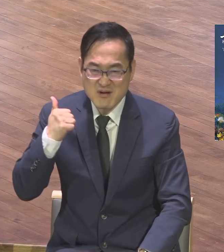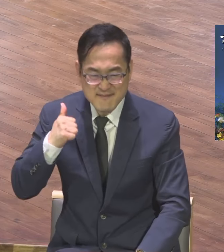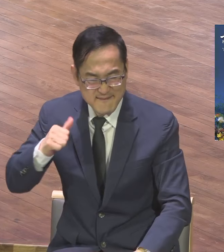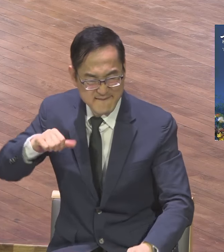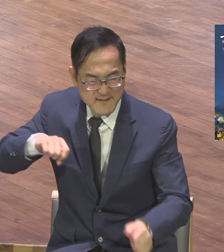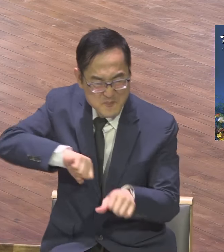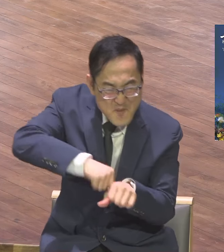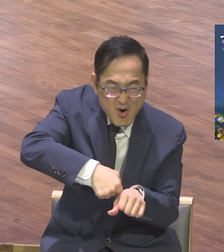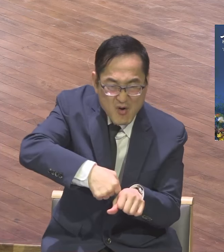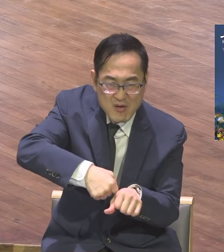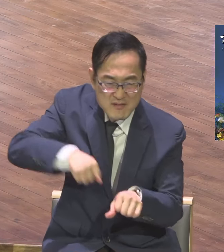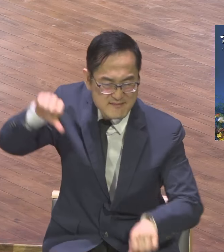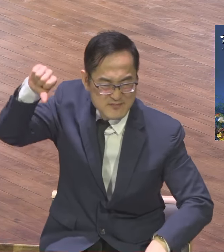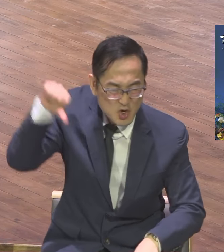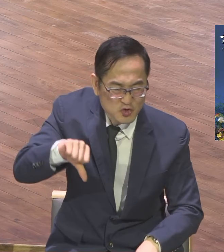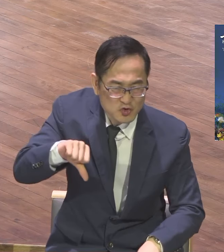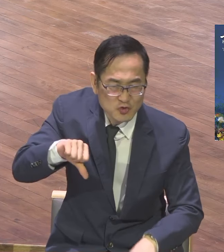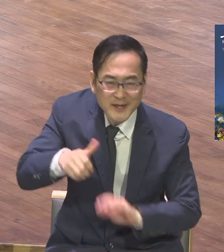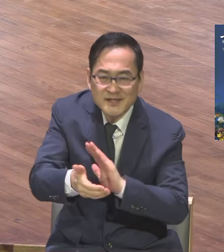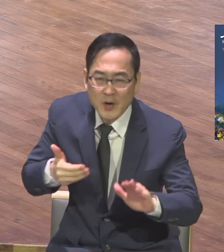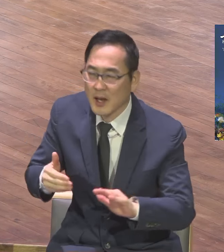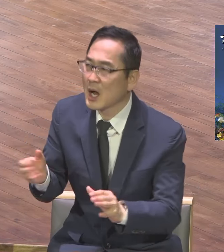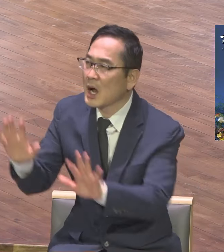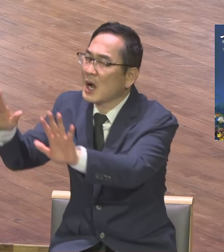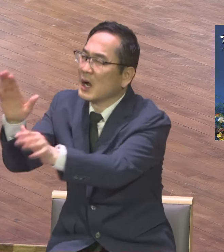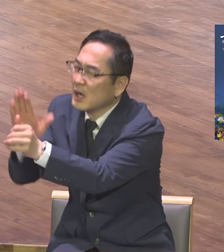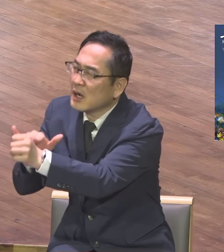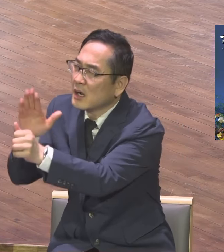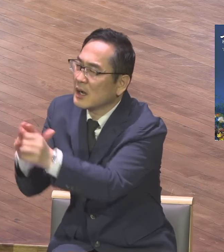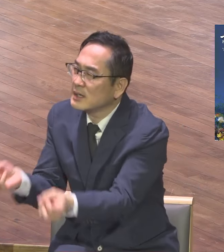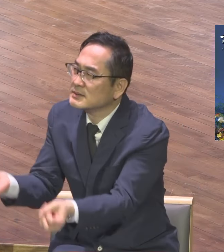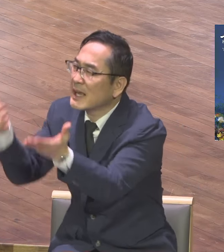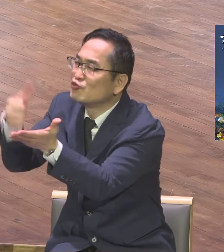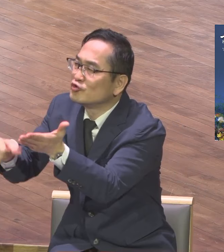위한 하나님께 드리는 제물 그리 되어 있어요.